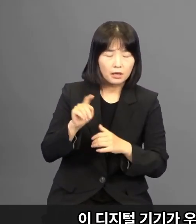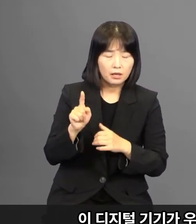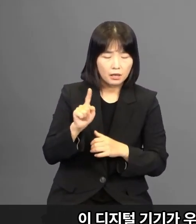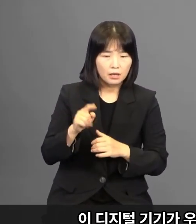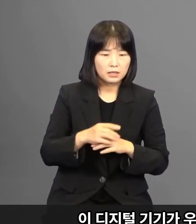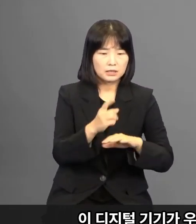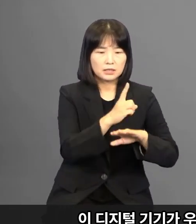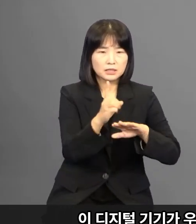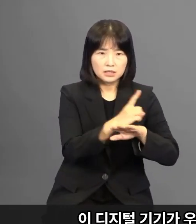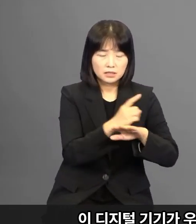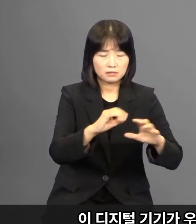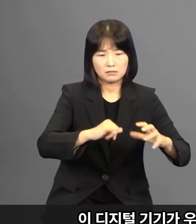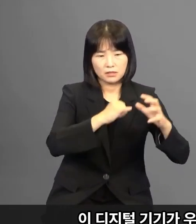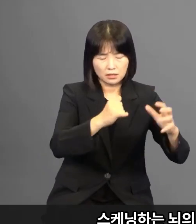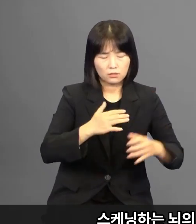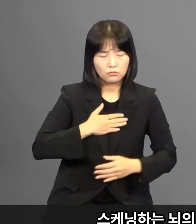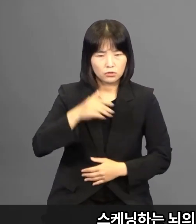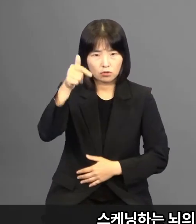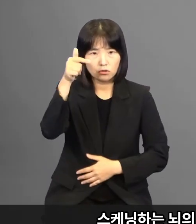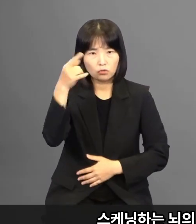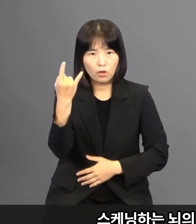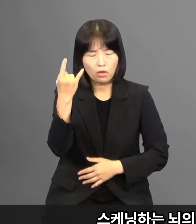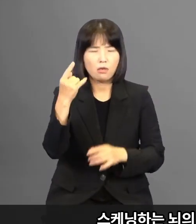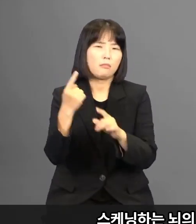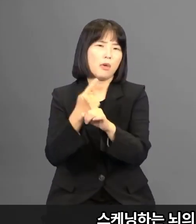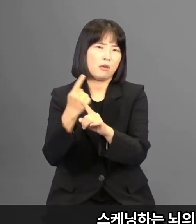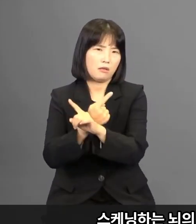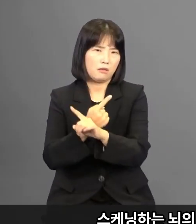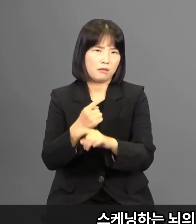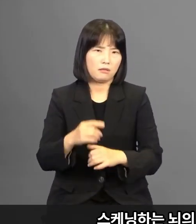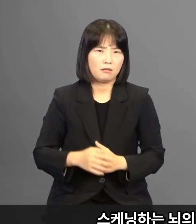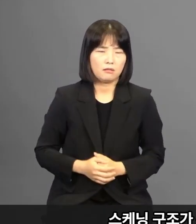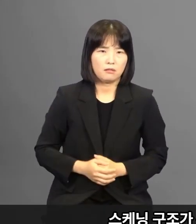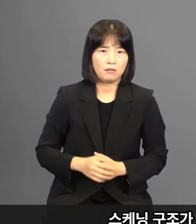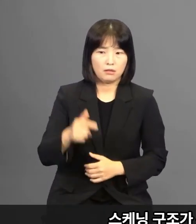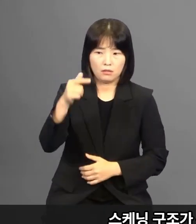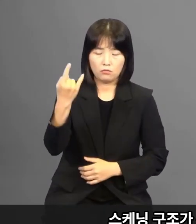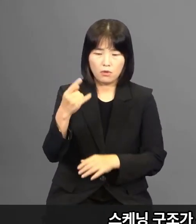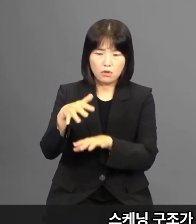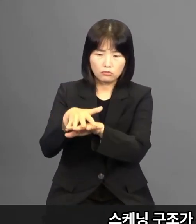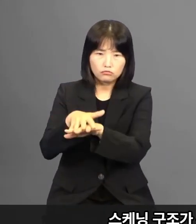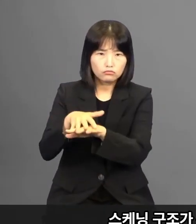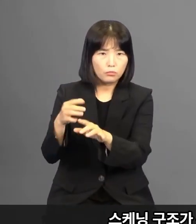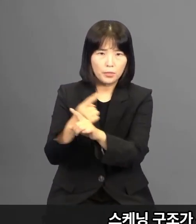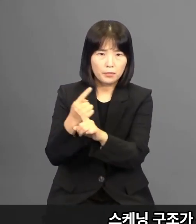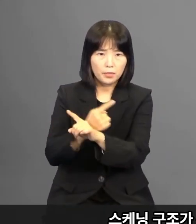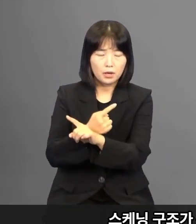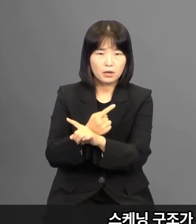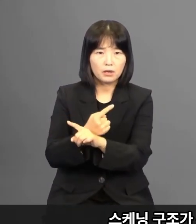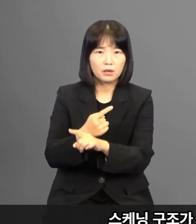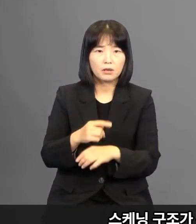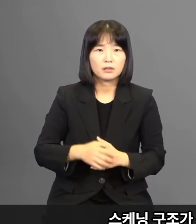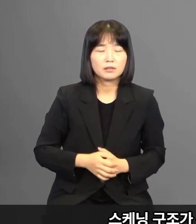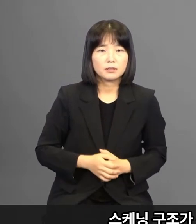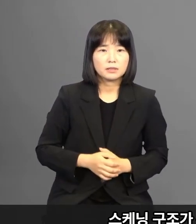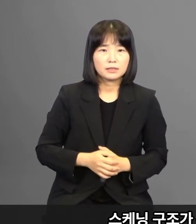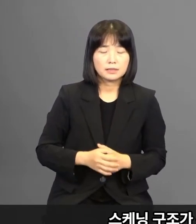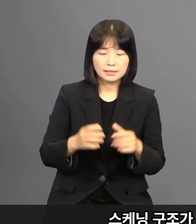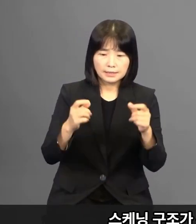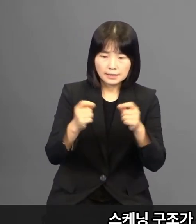좀 바꾸고 있다는 겁니다. 스캐닝하는 뇌의 구조를 바꾸고 있다는 거예요. 스캐닝 구조가 뭐냐면 짧은